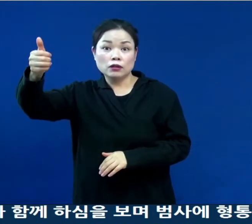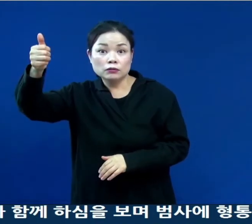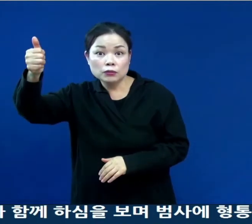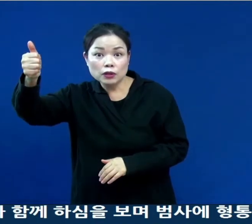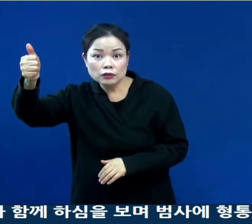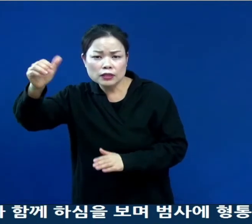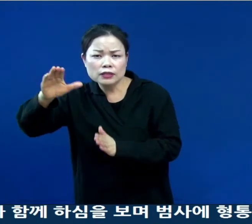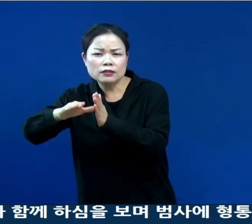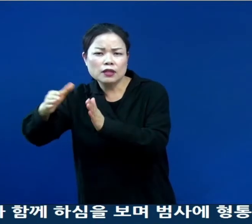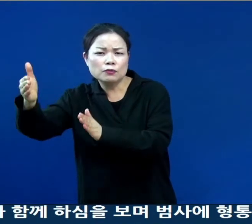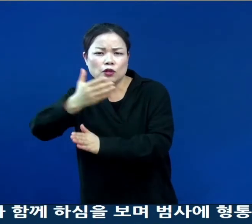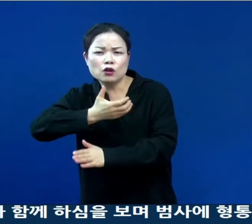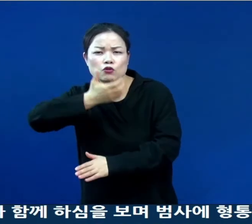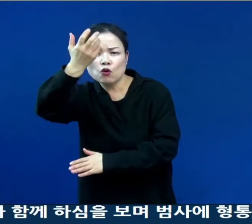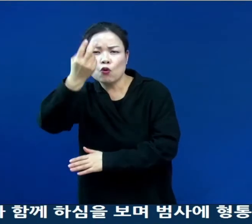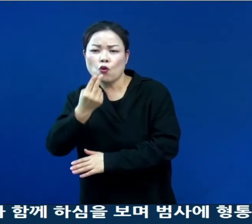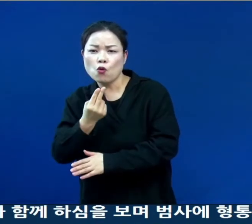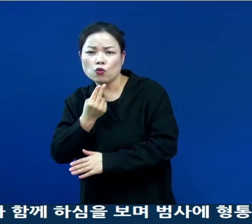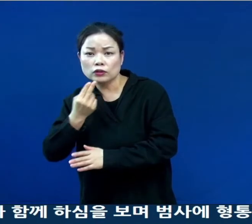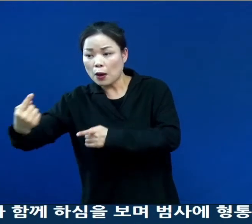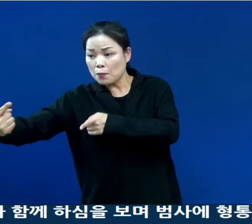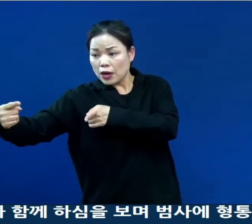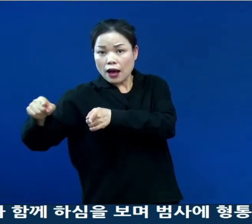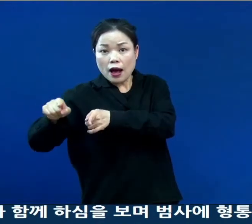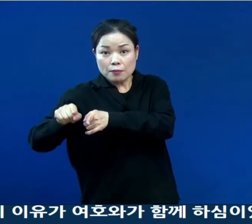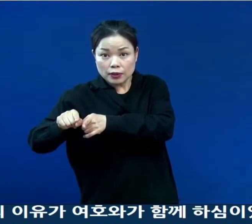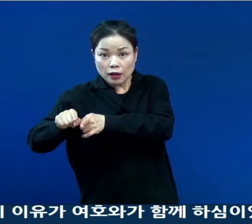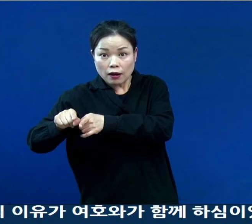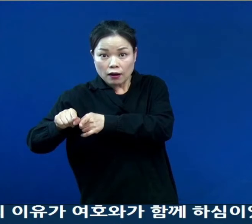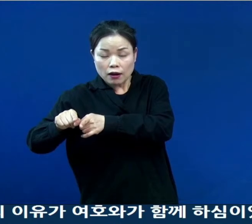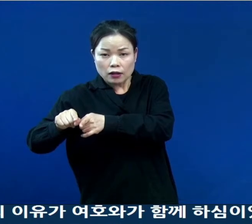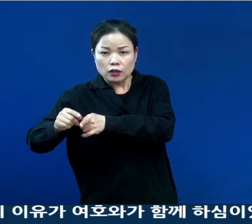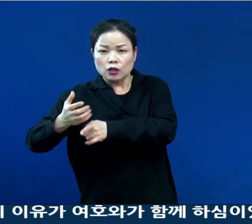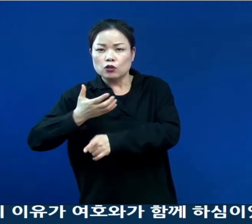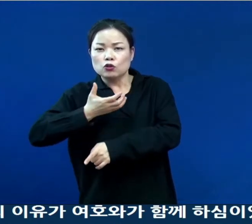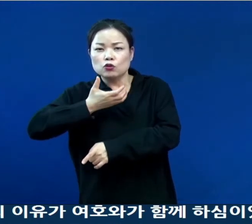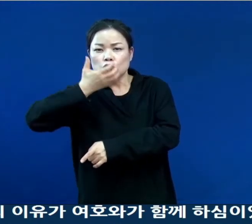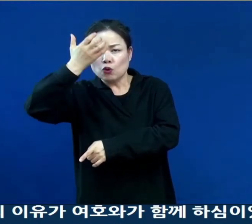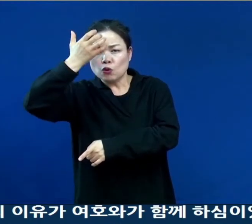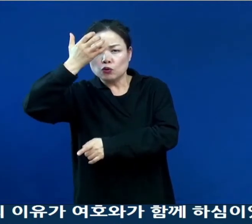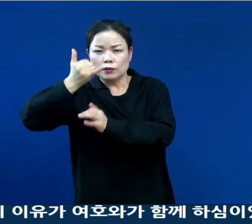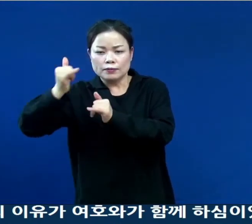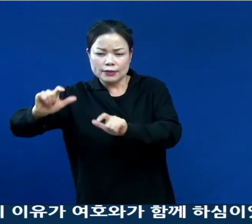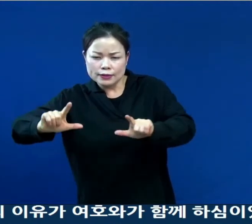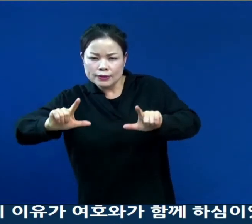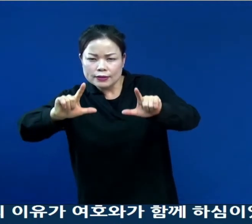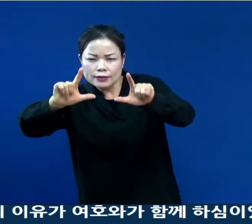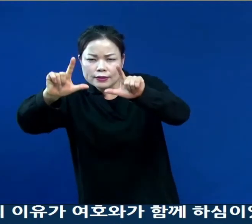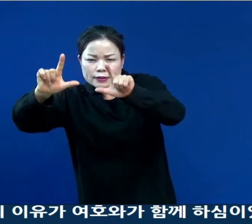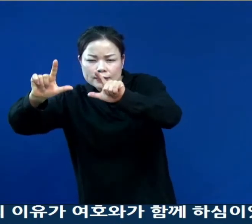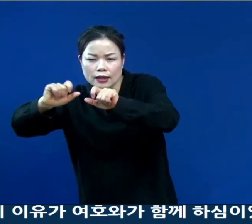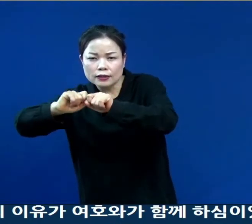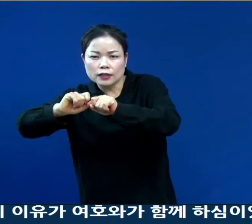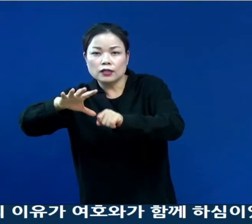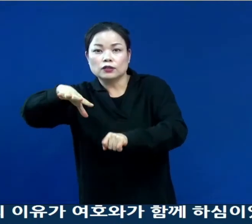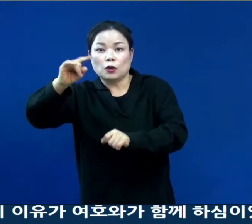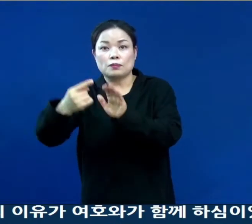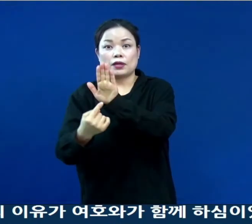하나님께서 이때부터 요셉과 함께 하신 것으로 보일 정도로 요셉의 생애에 이 말이 처음 등장을